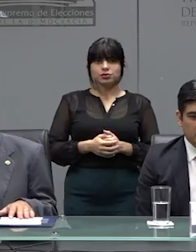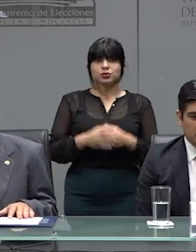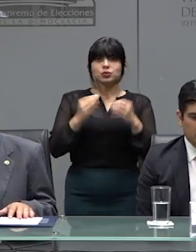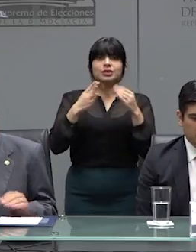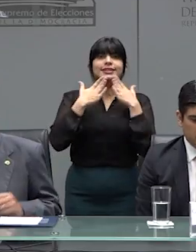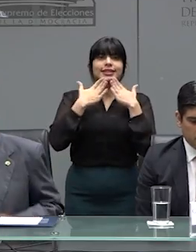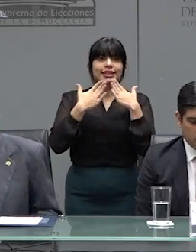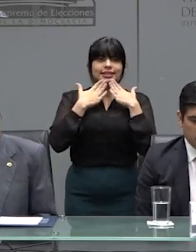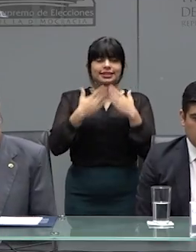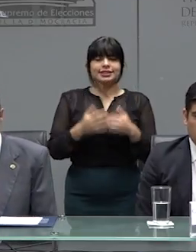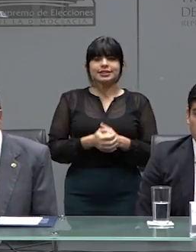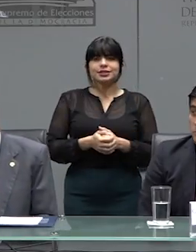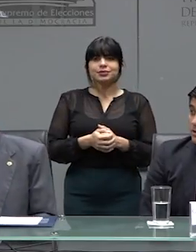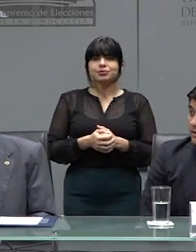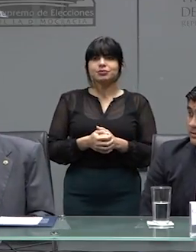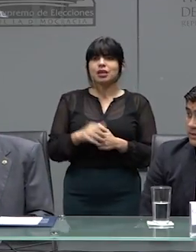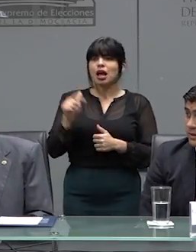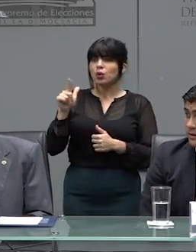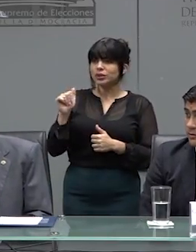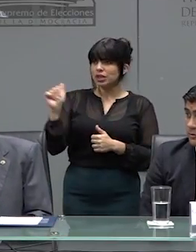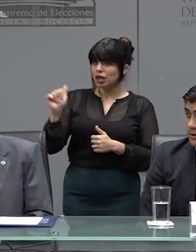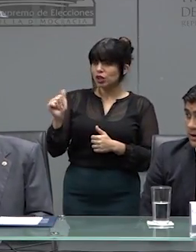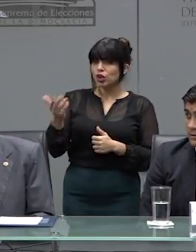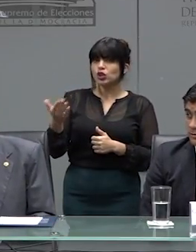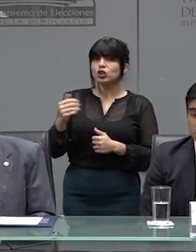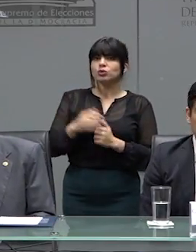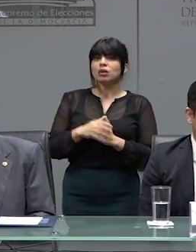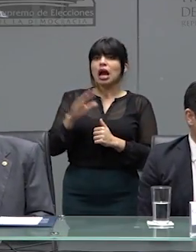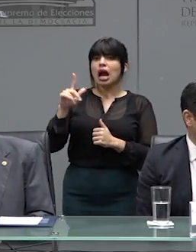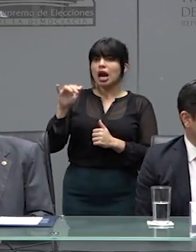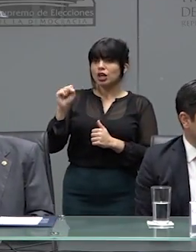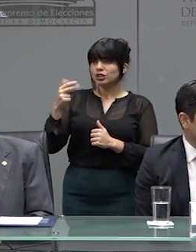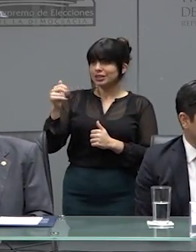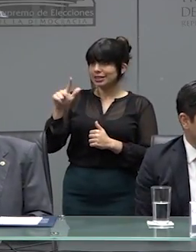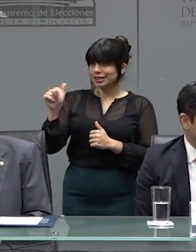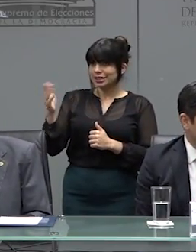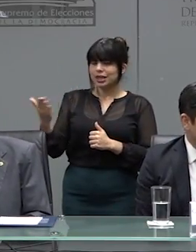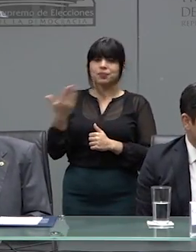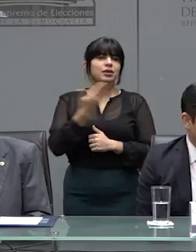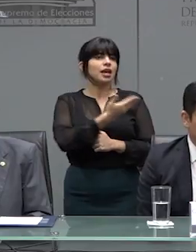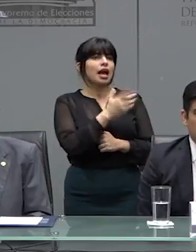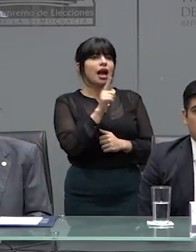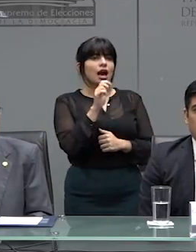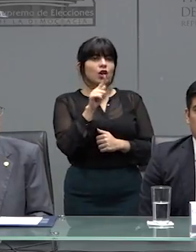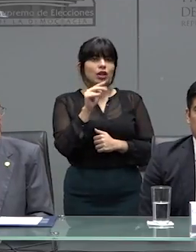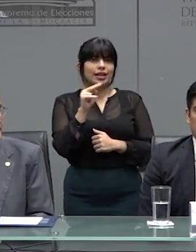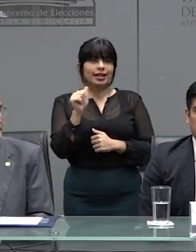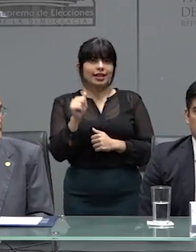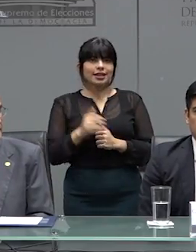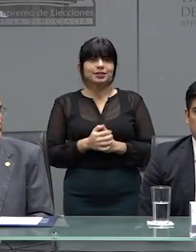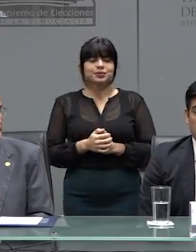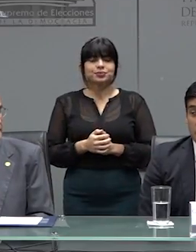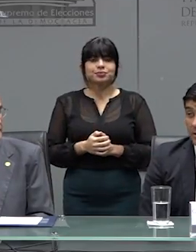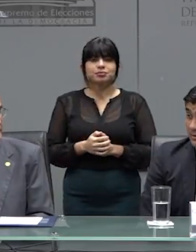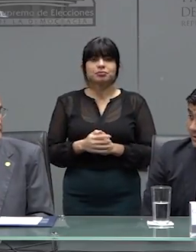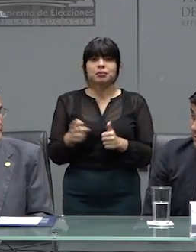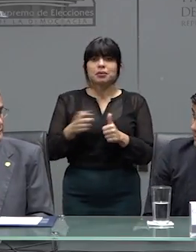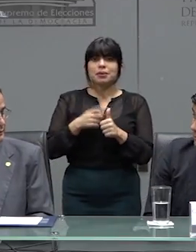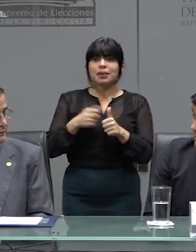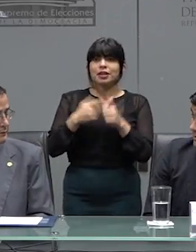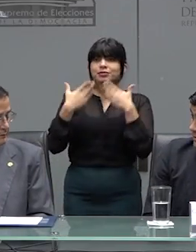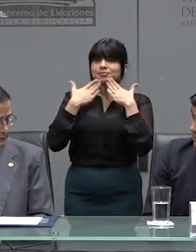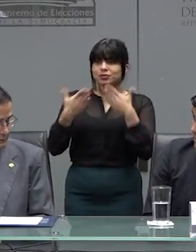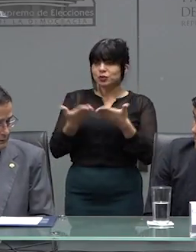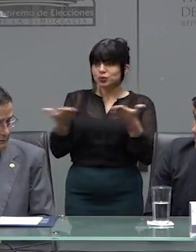Muchas gracias, don Luis Antonio, muchas gracias a don Carlos Chinchilla y a doña Carolina. Primero